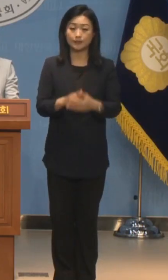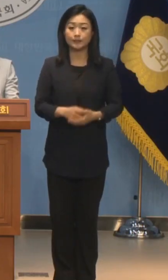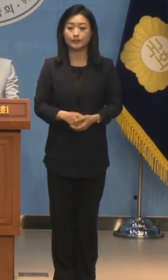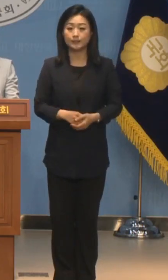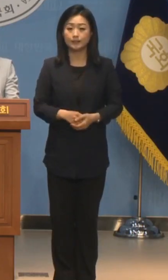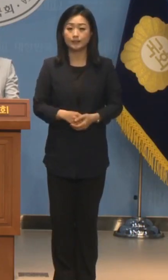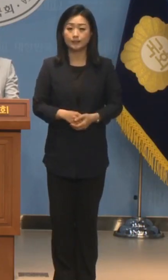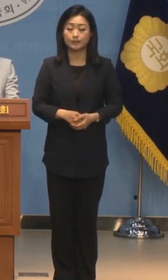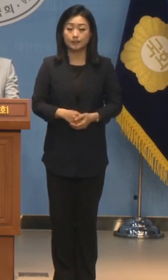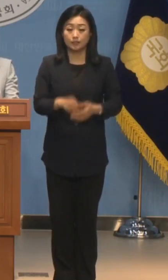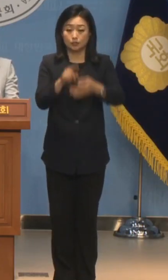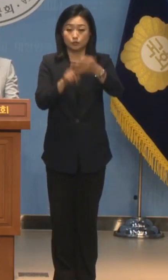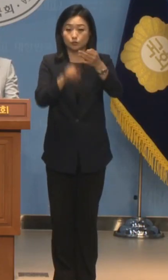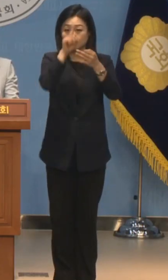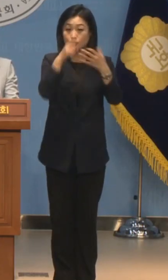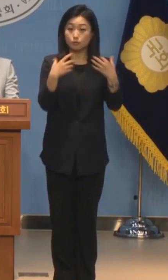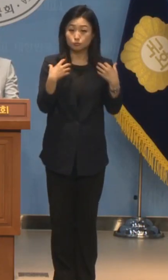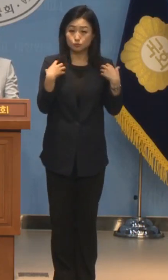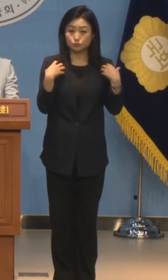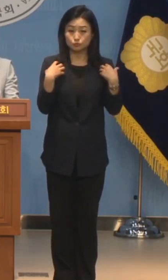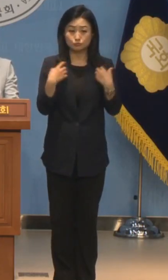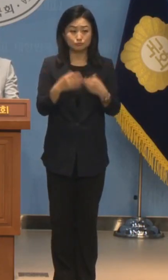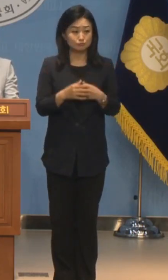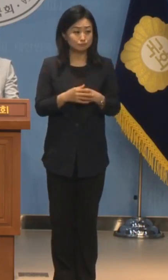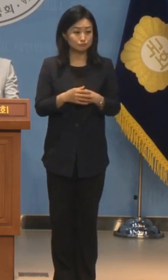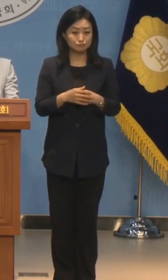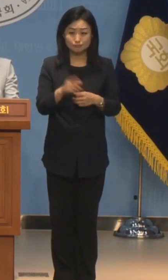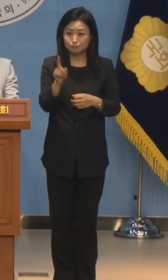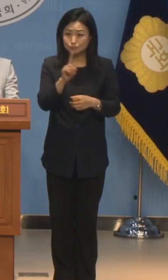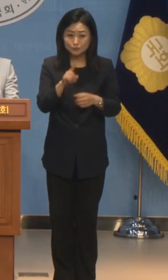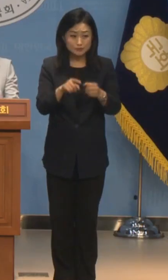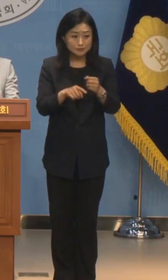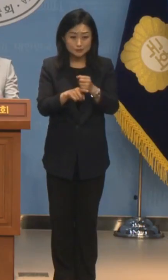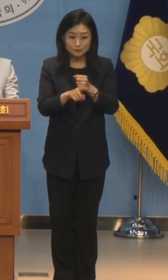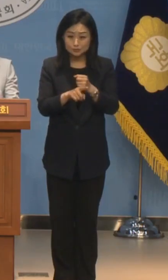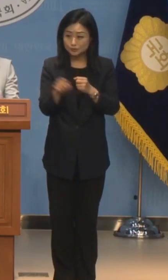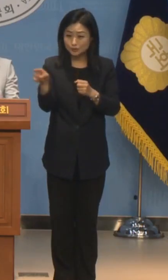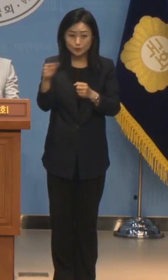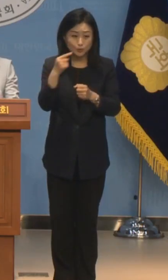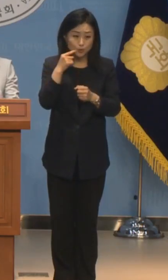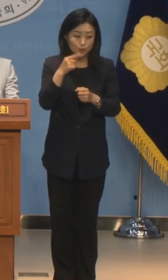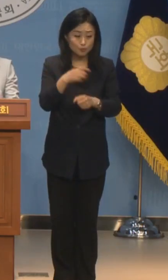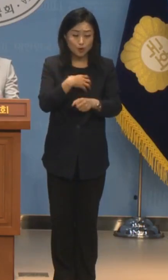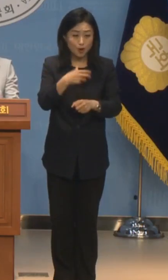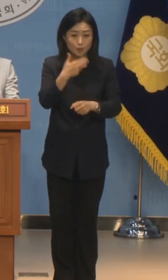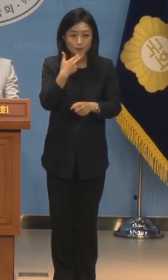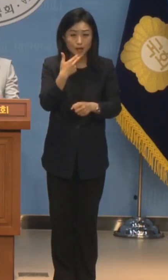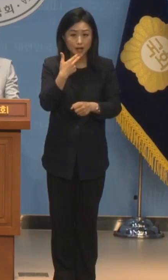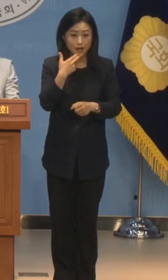있습니다 윤성 정부는 대체 무슨 근거로 안정성이 증명되었다는